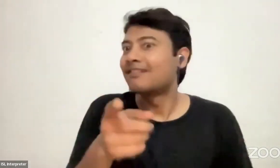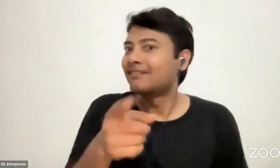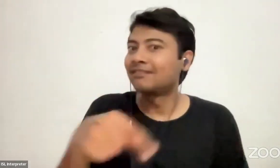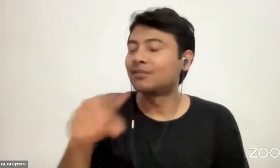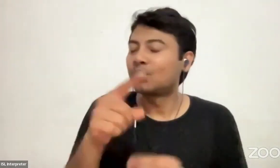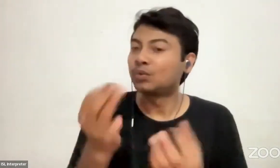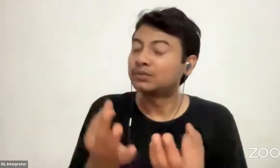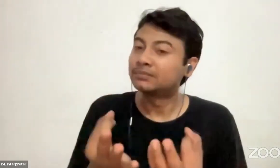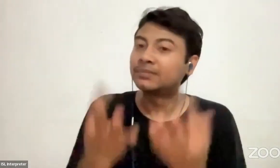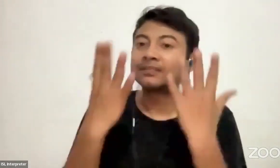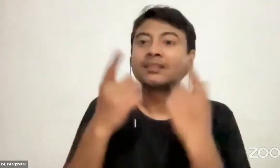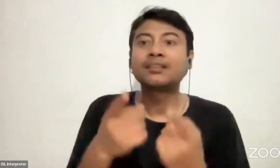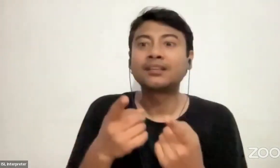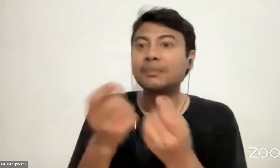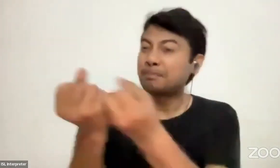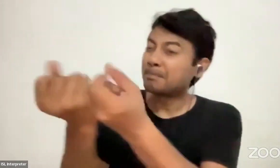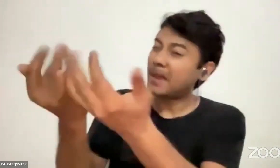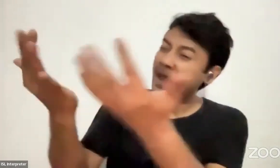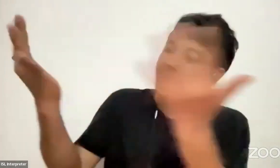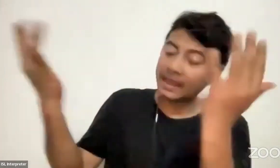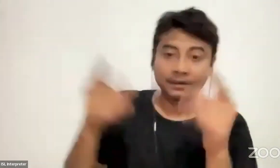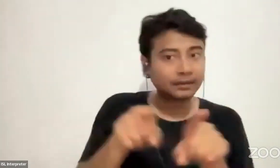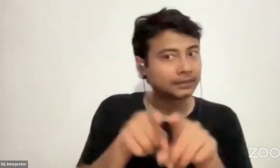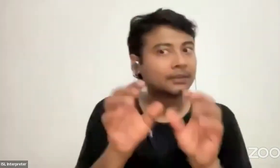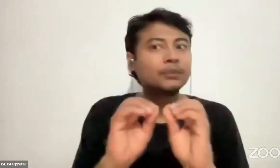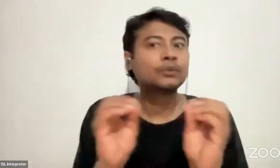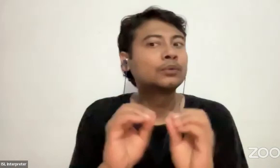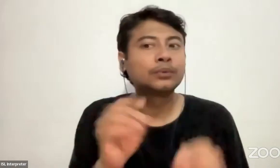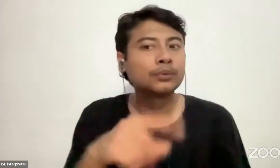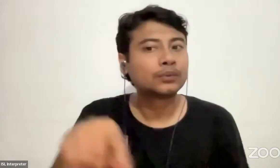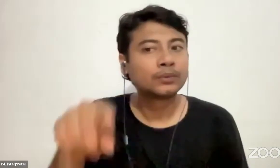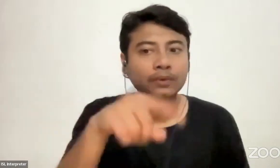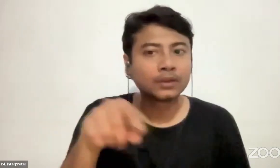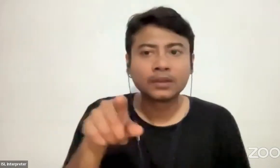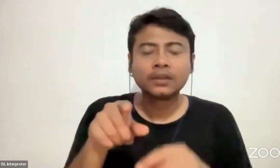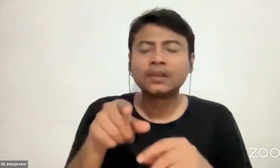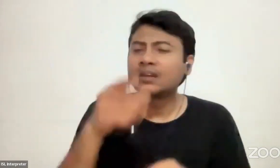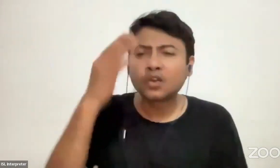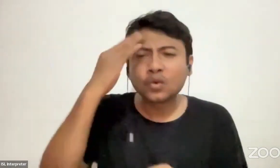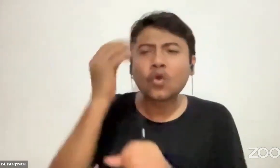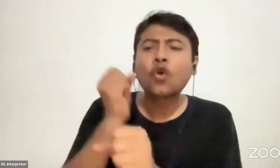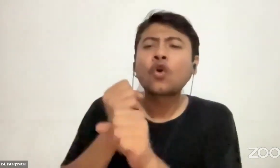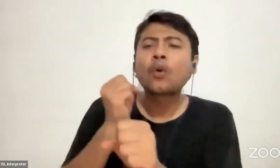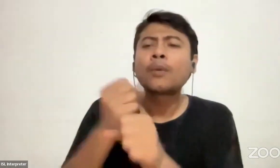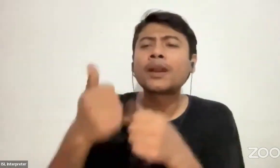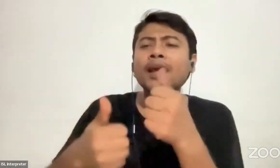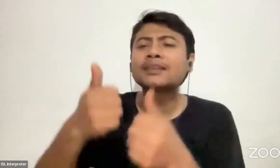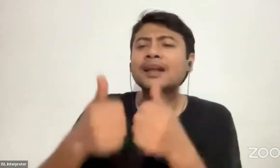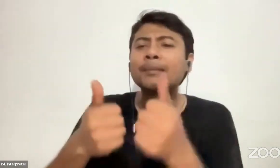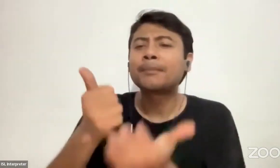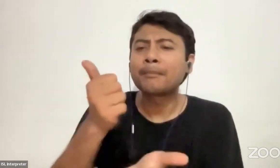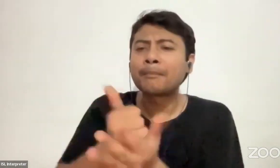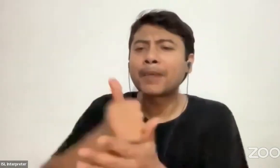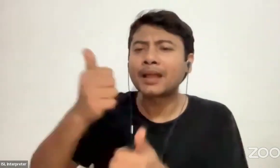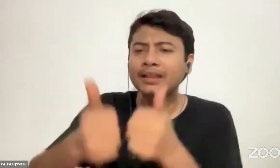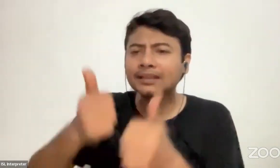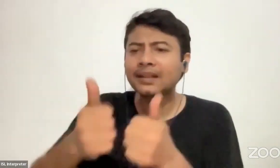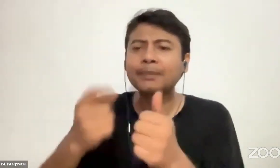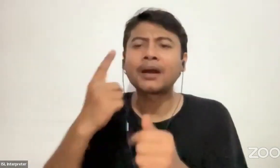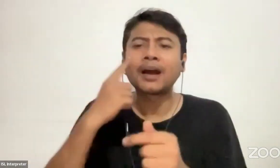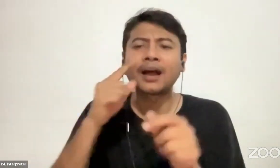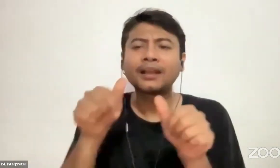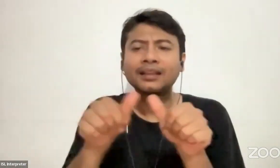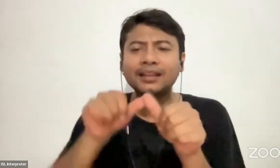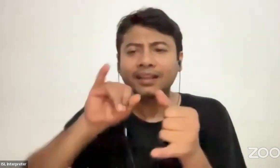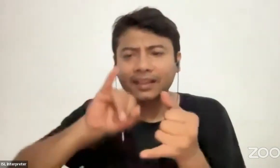IPS ये वो बहुत एग्जाम्स है ना बड़े बड़े, तो उन एग्जाम्स में से समझ लीजिए भक्ति का एग्जाम है, और जो इसमें से छट